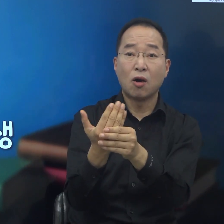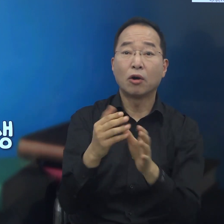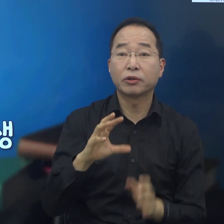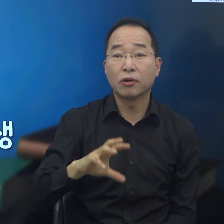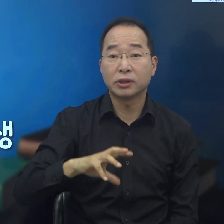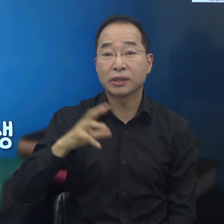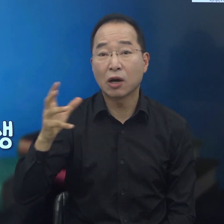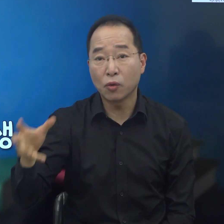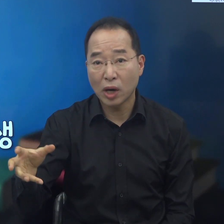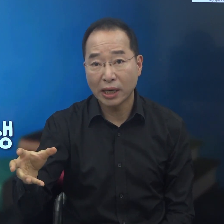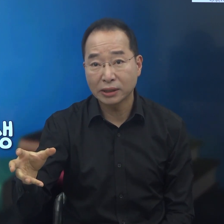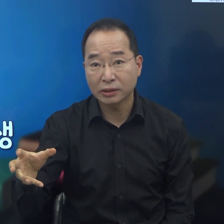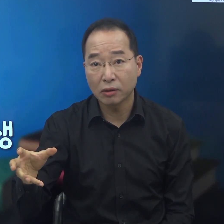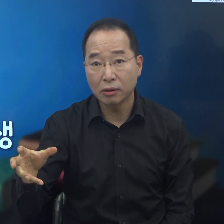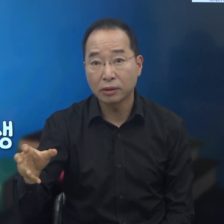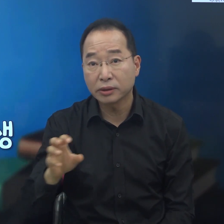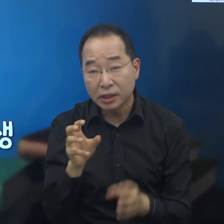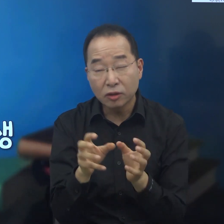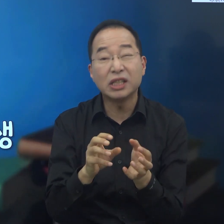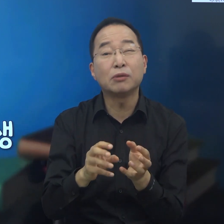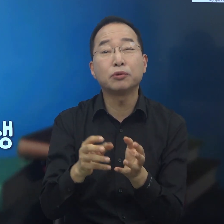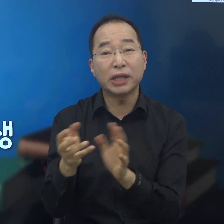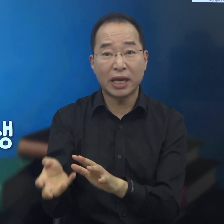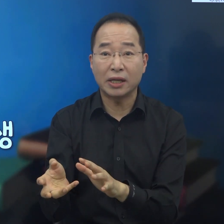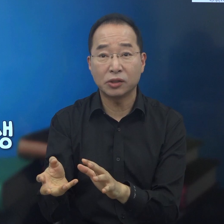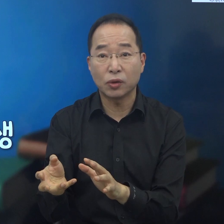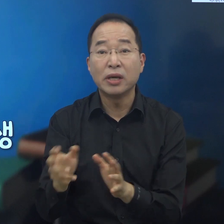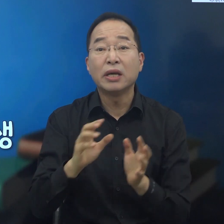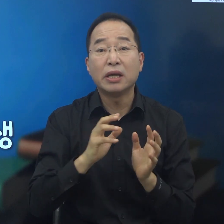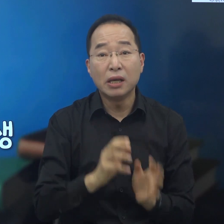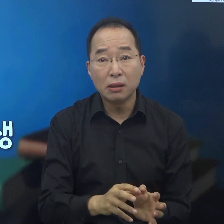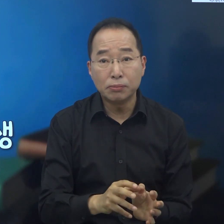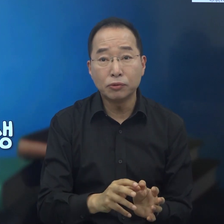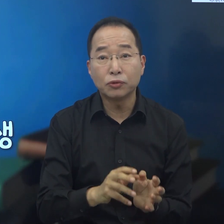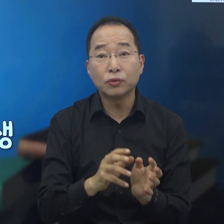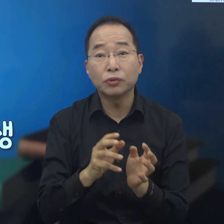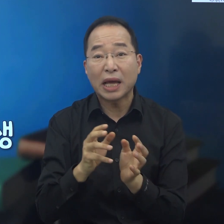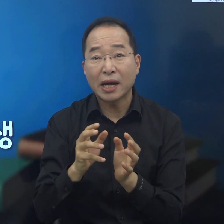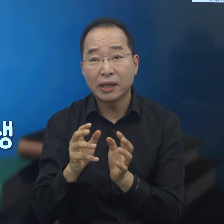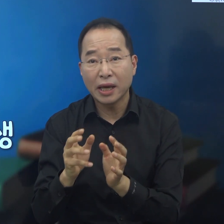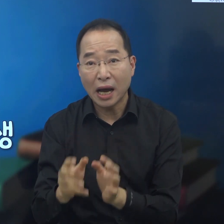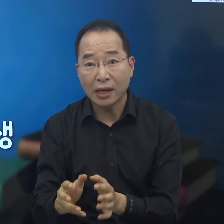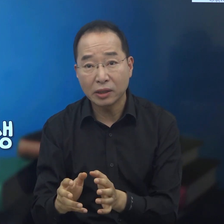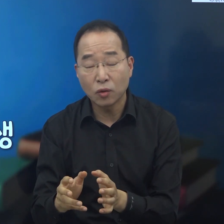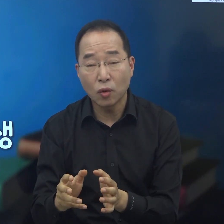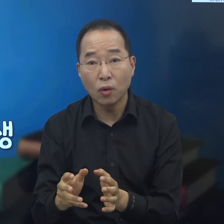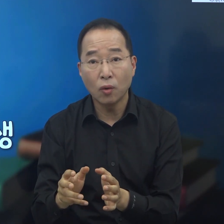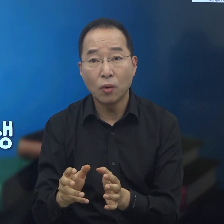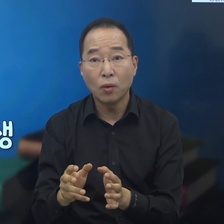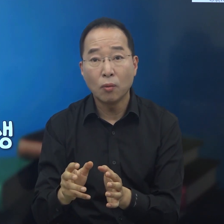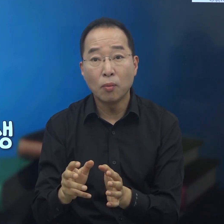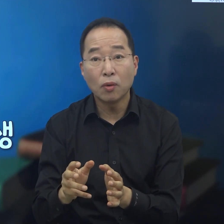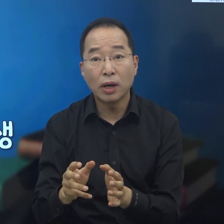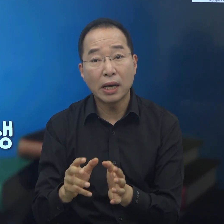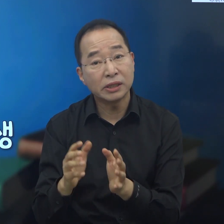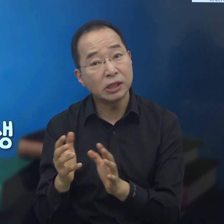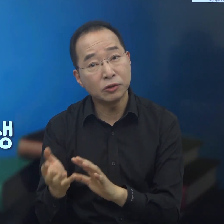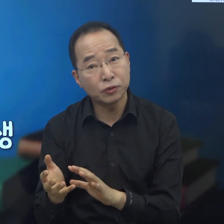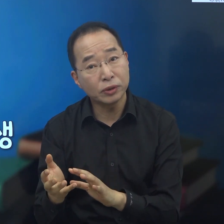어떤 것이 사고가 났어? 근데 그건 일부러 낸 게 아니죠. 일부러 난 게 아니고 뭔가 실수로